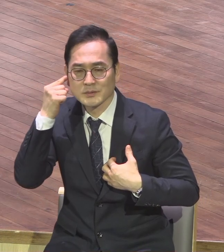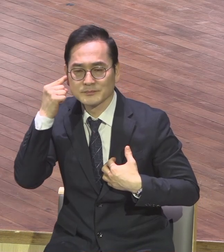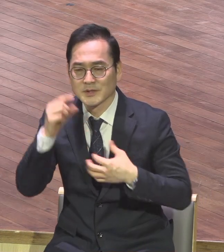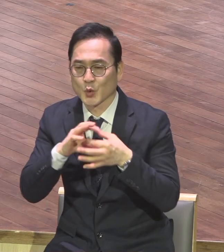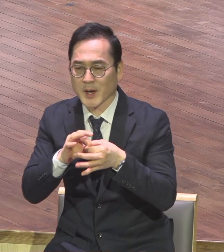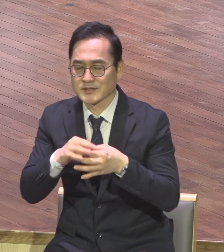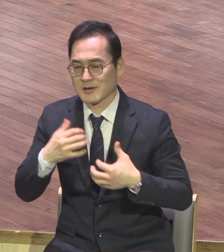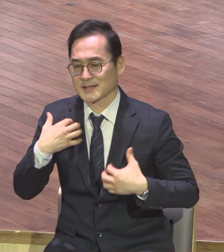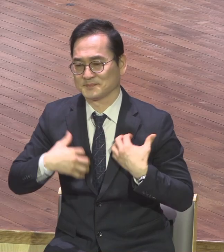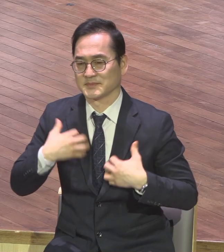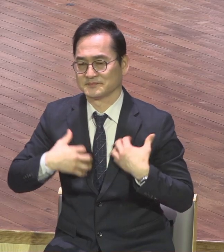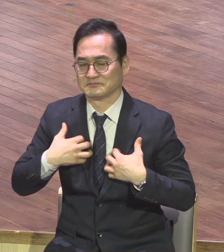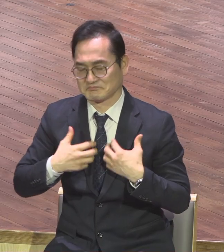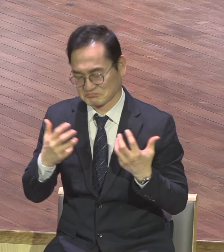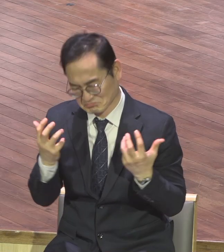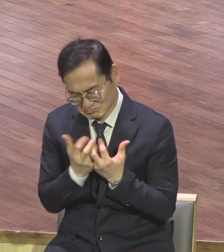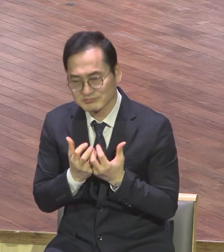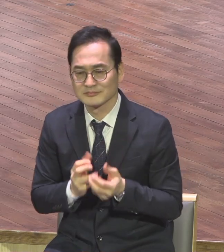소유하고 있었다는 것입니다.